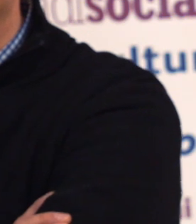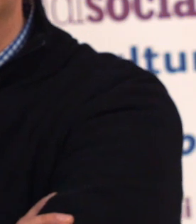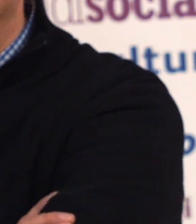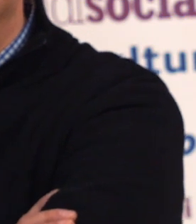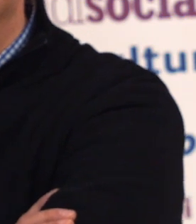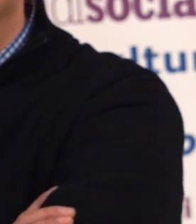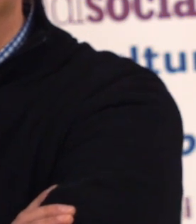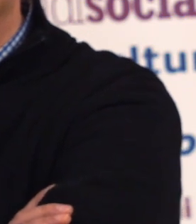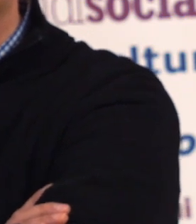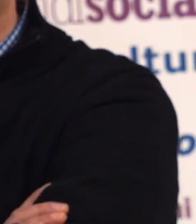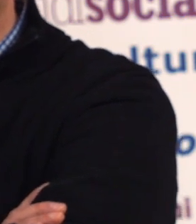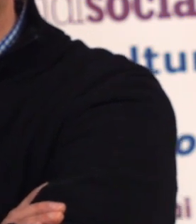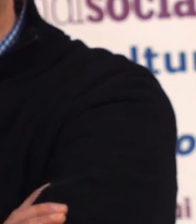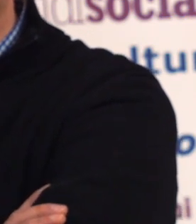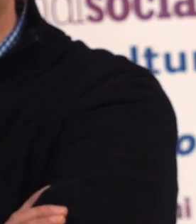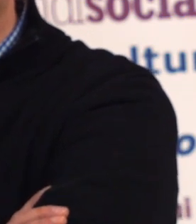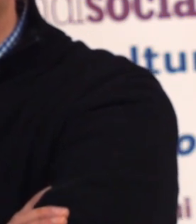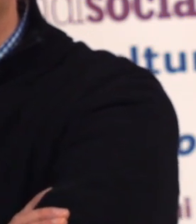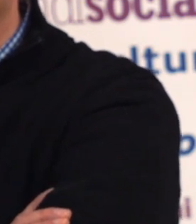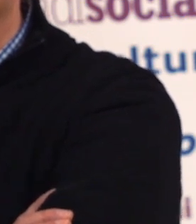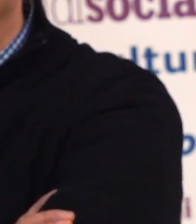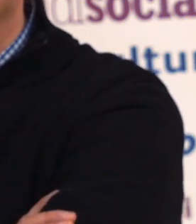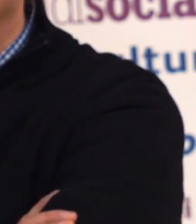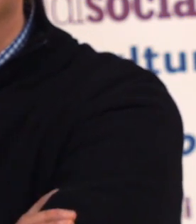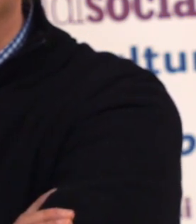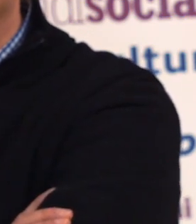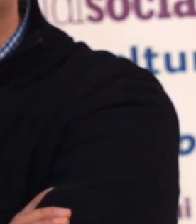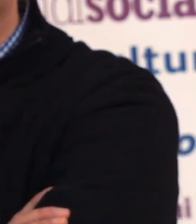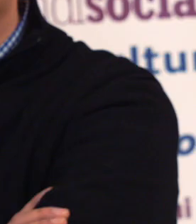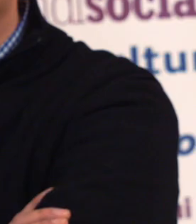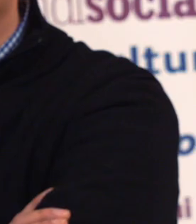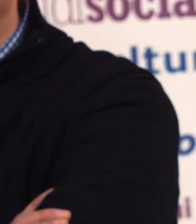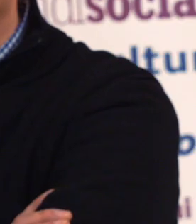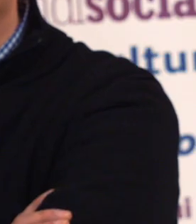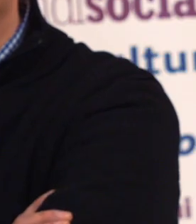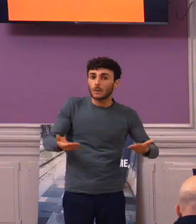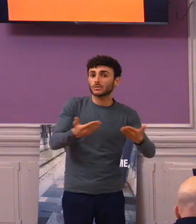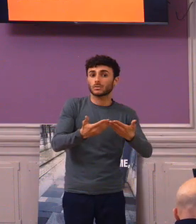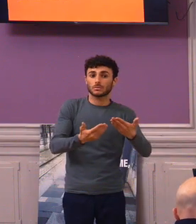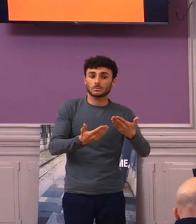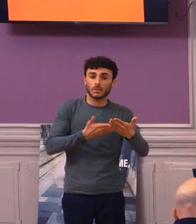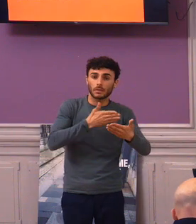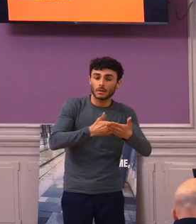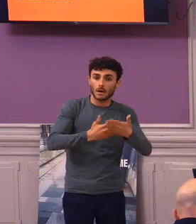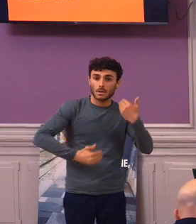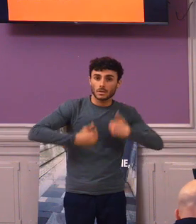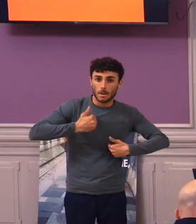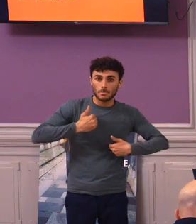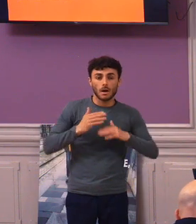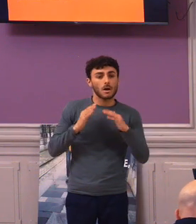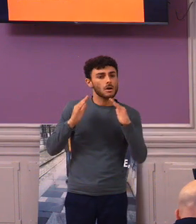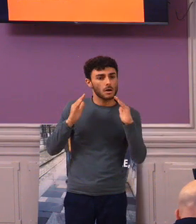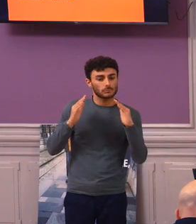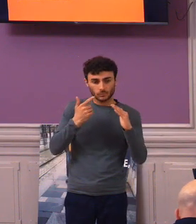s'il y a un enfant qui est tout seul en cours d'instruments et qui a plein de difficultés autres qui soient inclus aussi pour des temps de